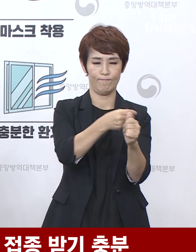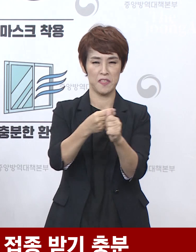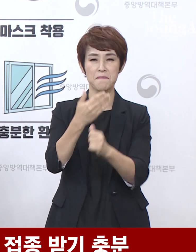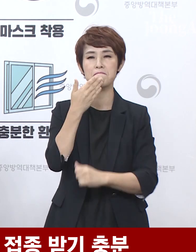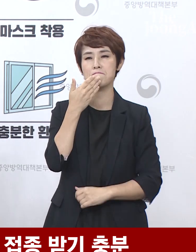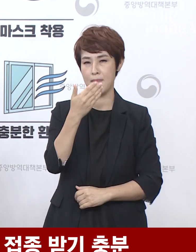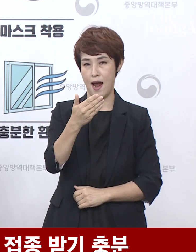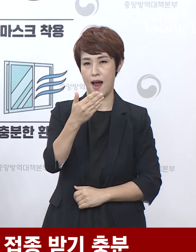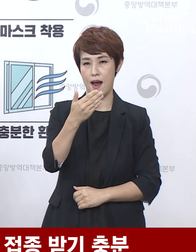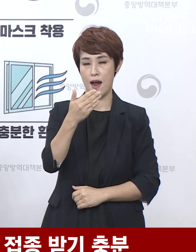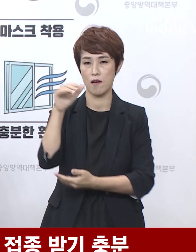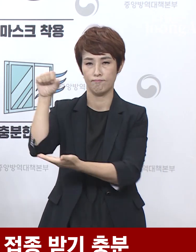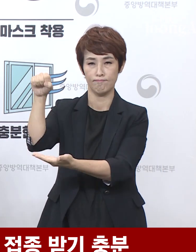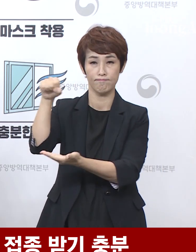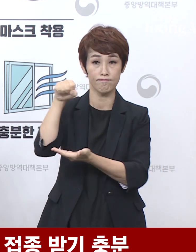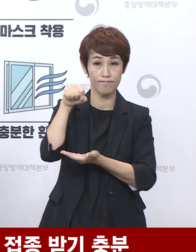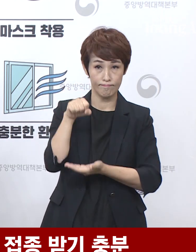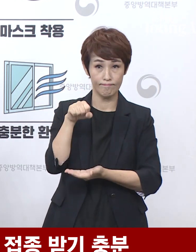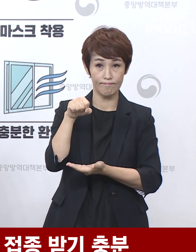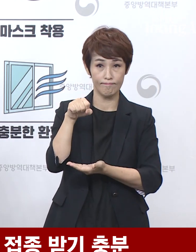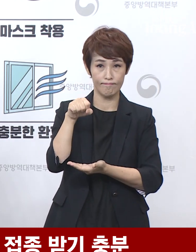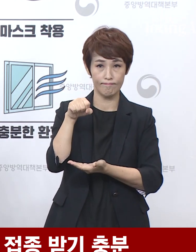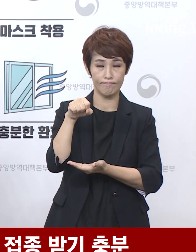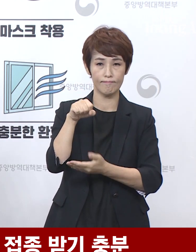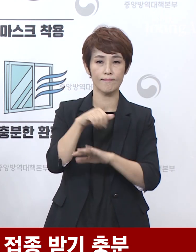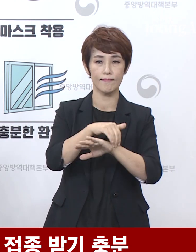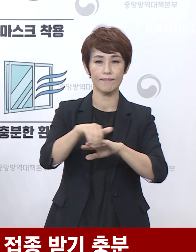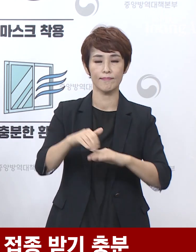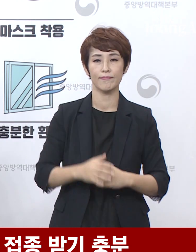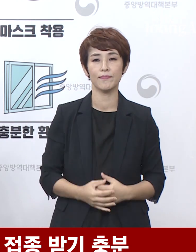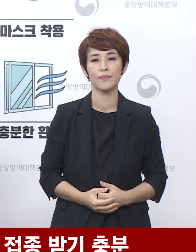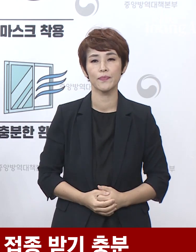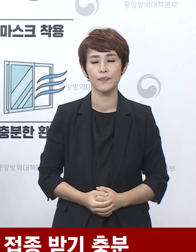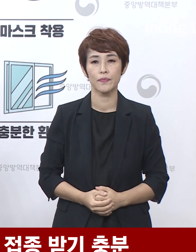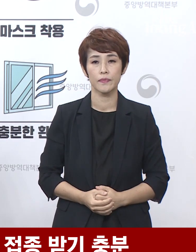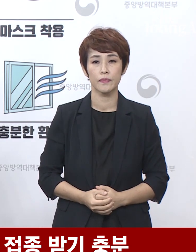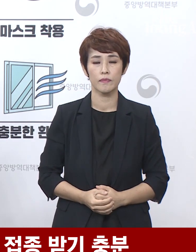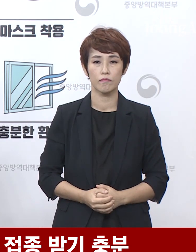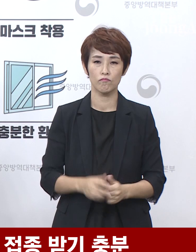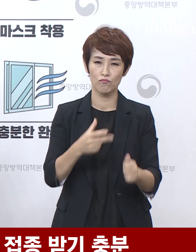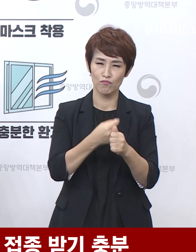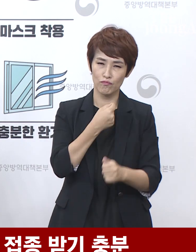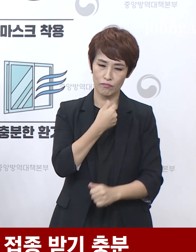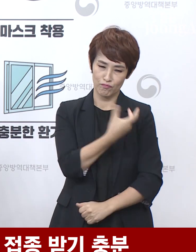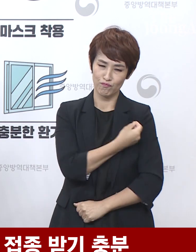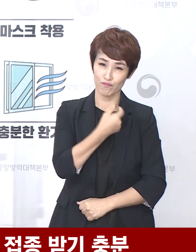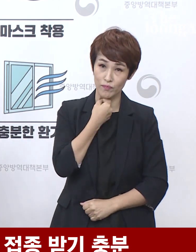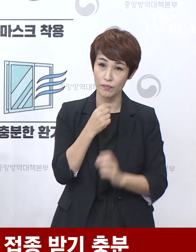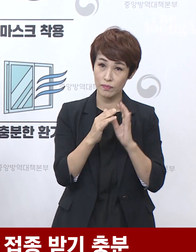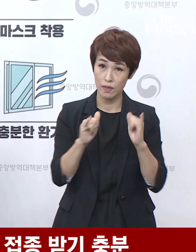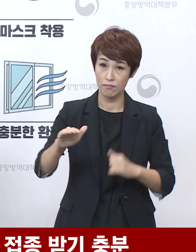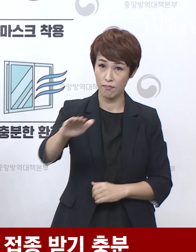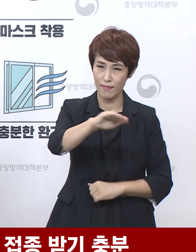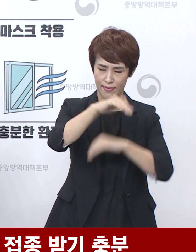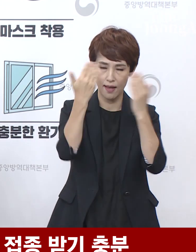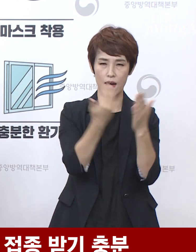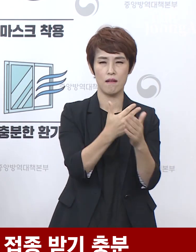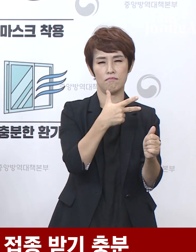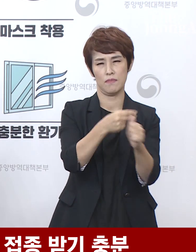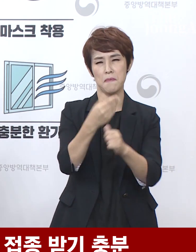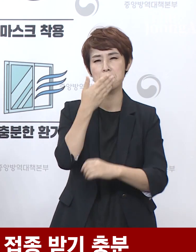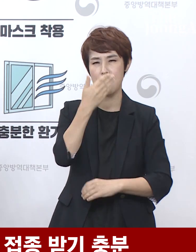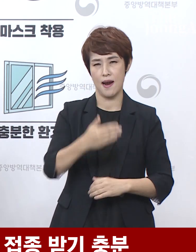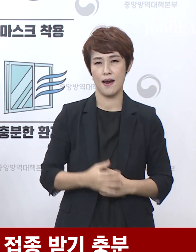있을 만큼 충분한 규모로 공급될 예정입니다. 접종을 희망하시는 모든 분들께서 접종이